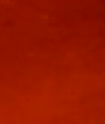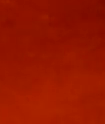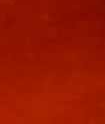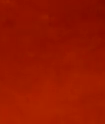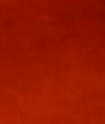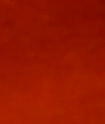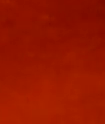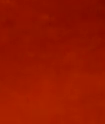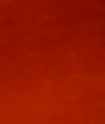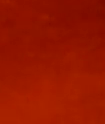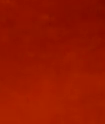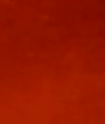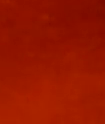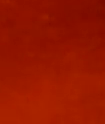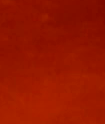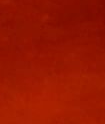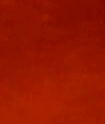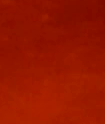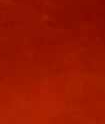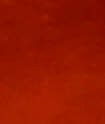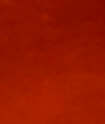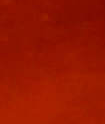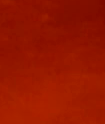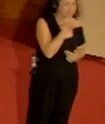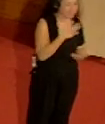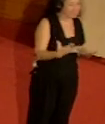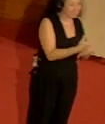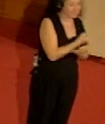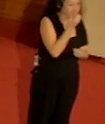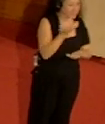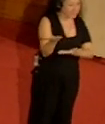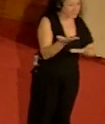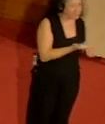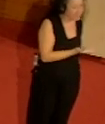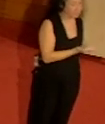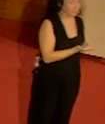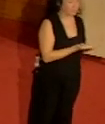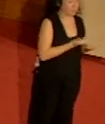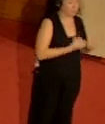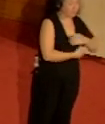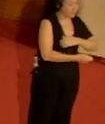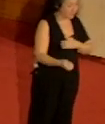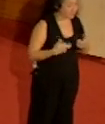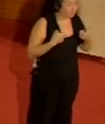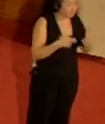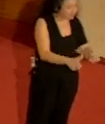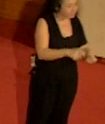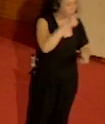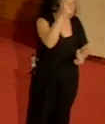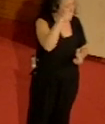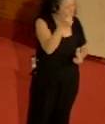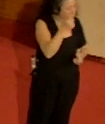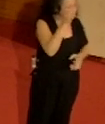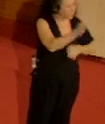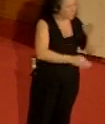Bueno, arratsaldeon guztioi eta ongi etorri Gasteizko udaletxeko kultur zerbitzuak antolatutako kazetaritza bertatik